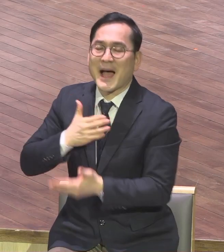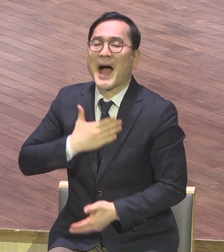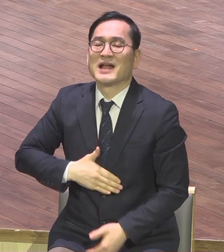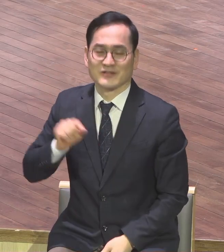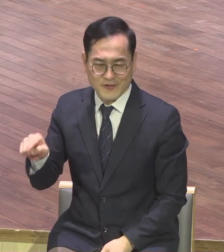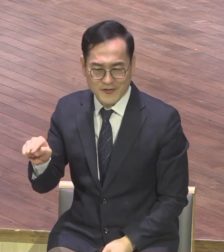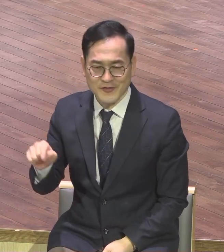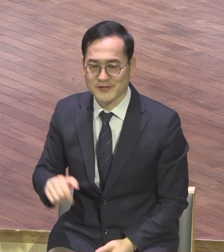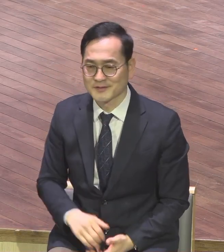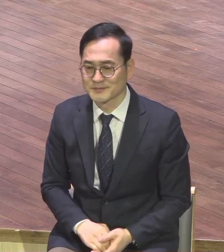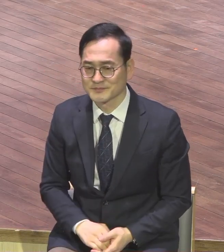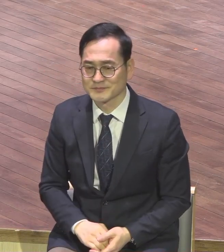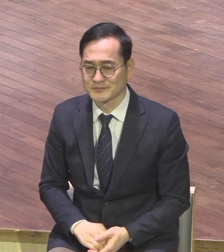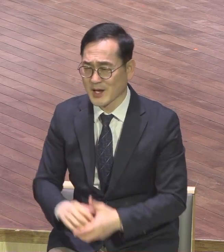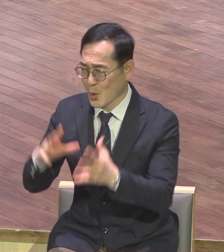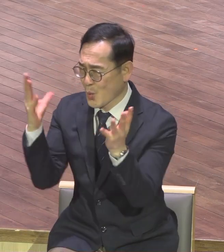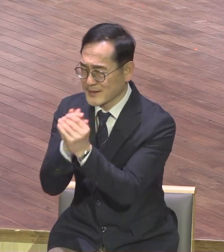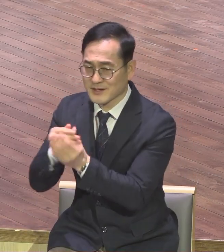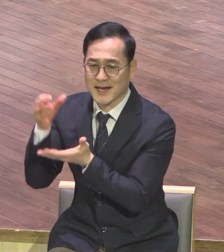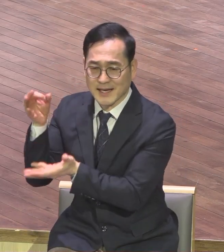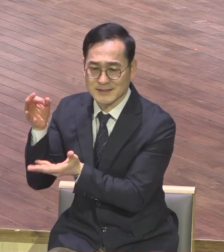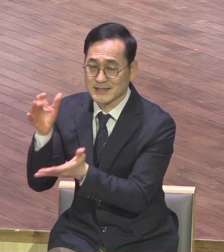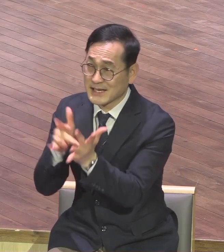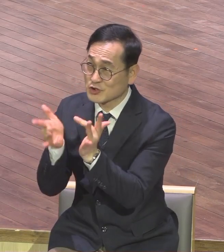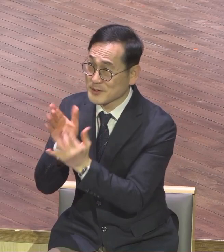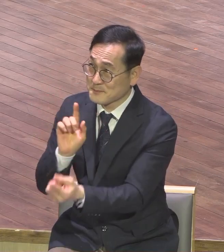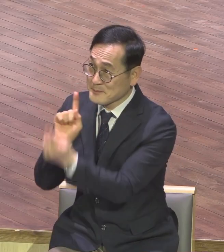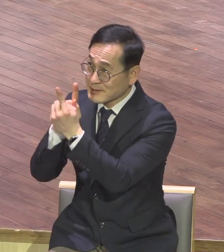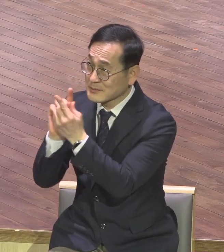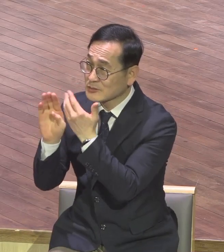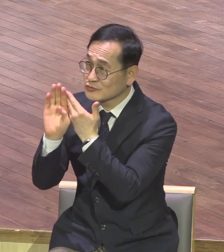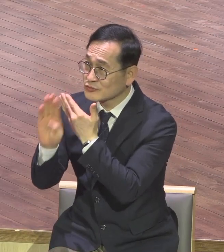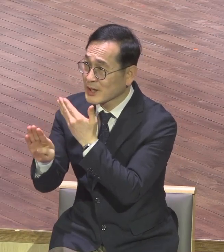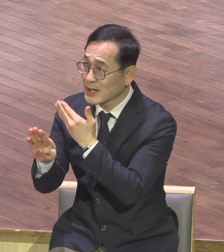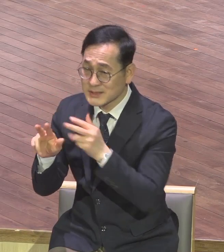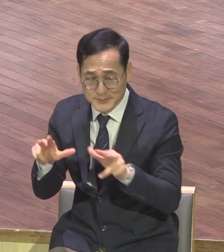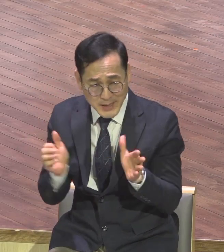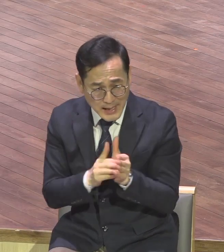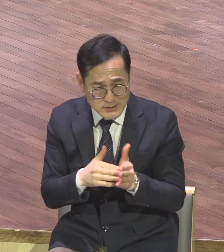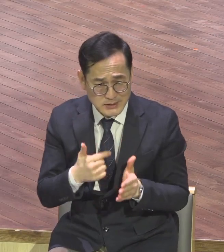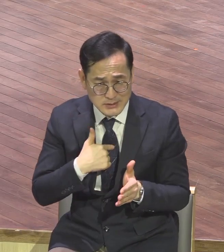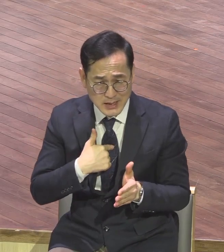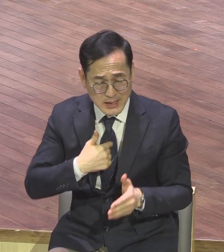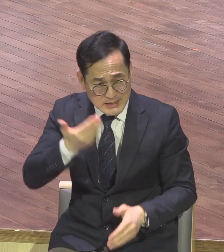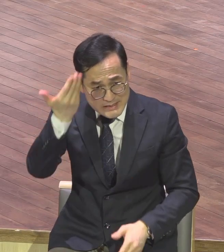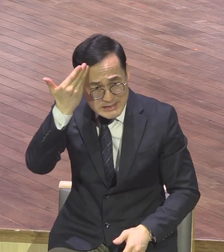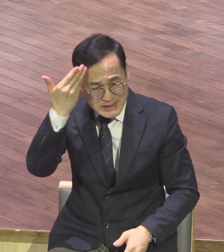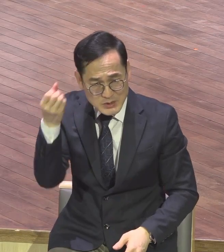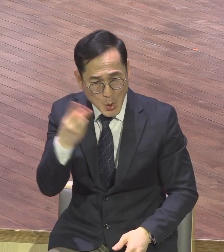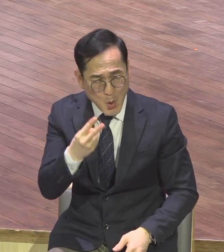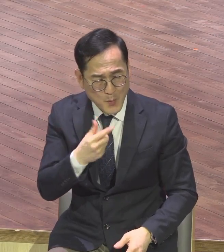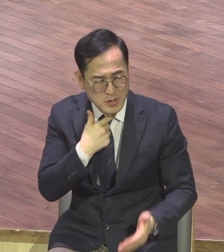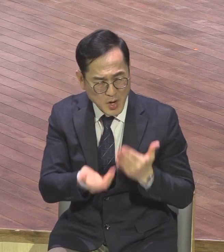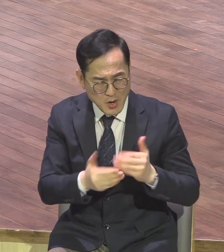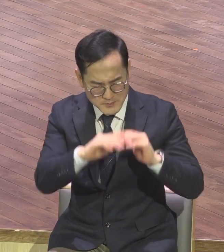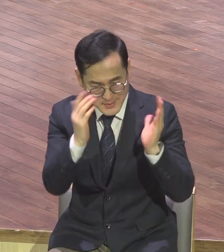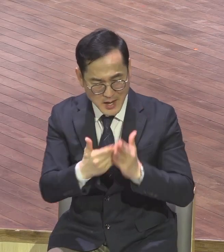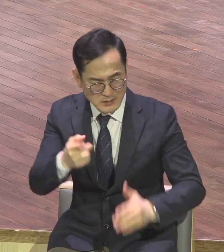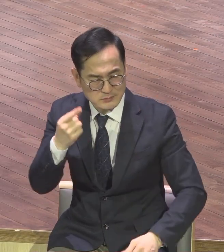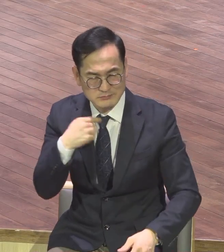절대 가치. 부활하신 예수 그리스도를 만나고 나니까 이제까지 자기가 최고라고 여겨왔던 모든